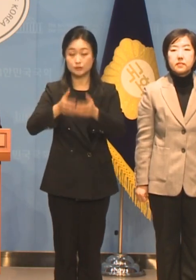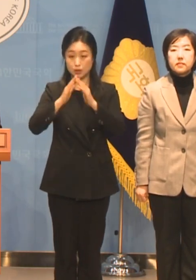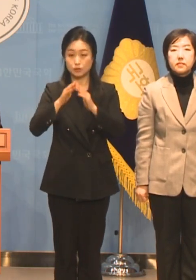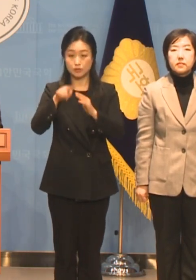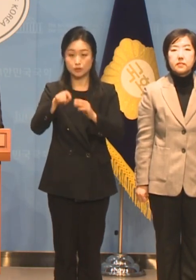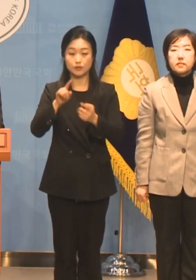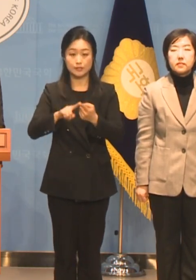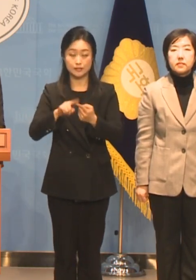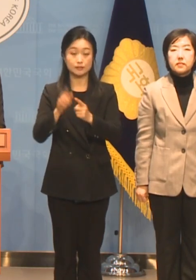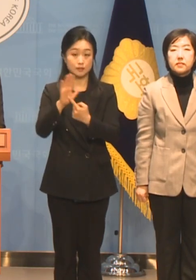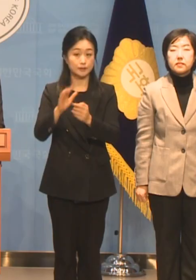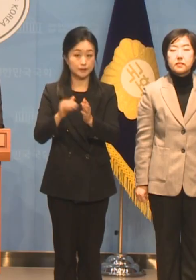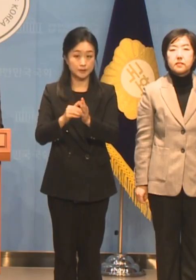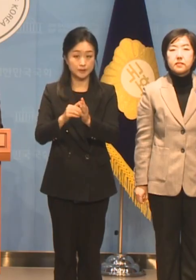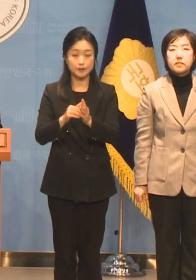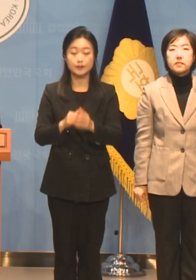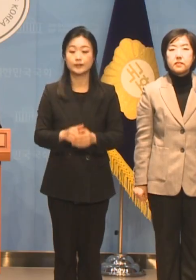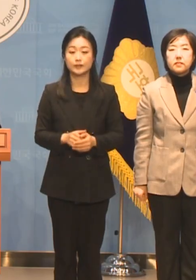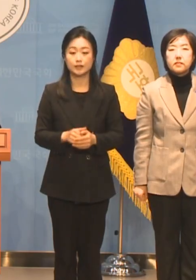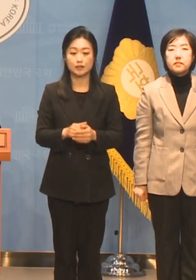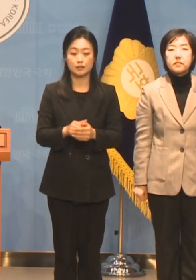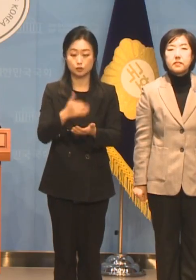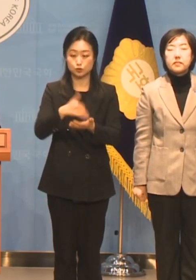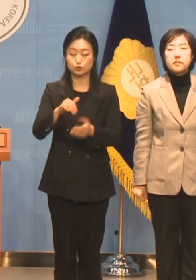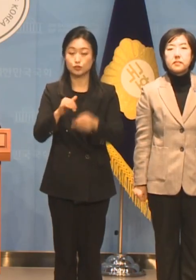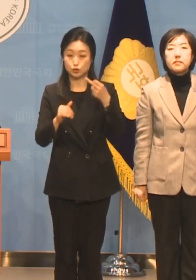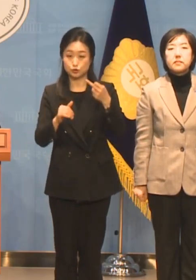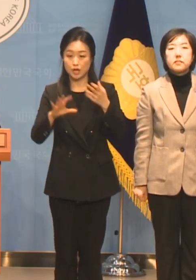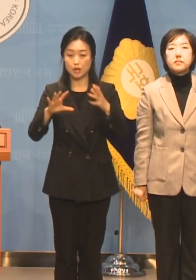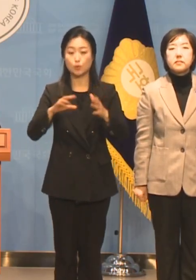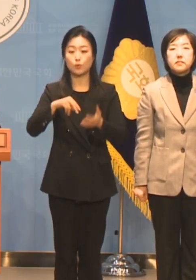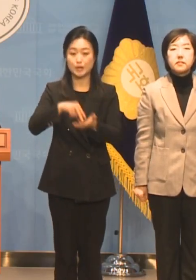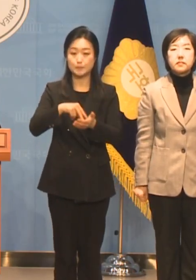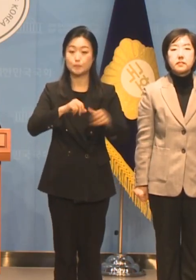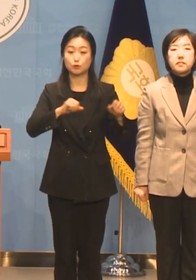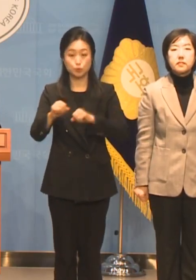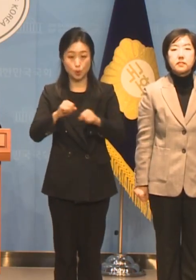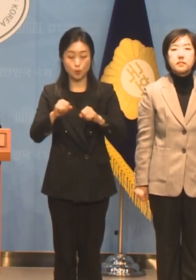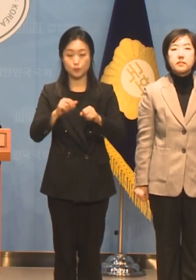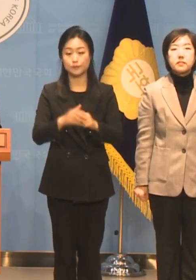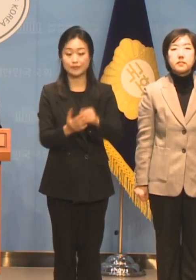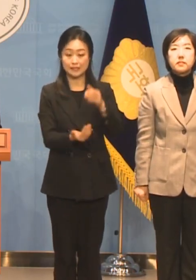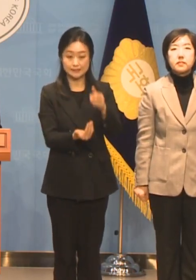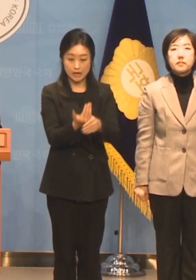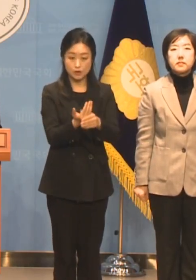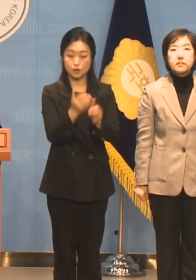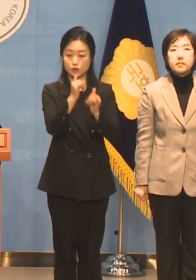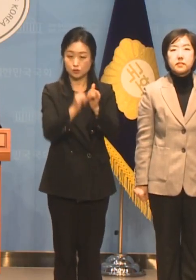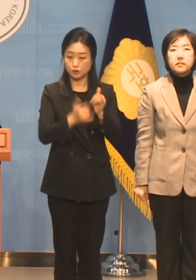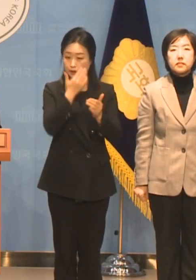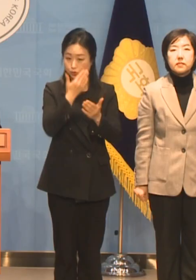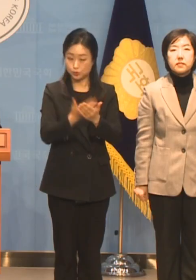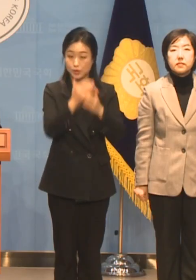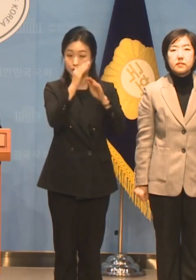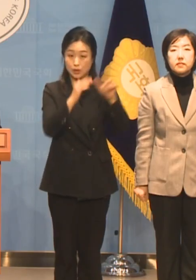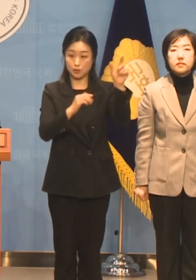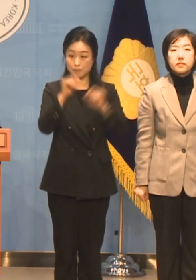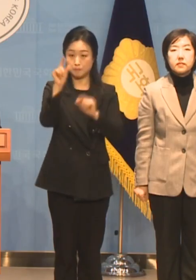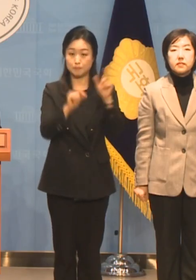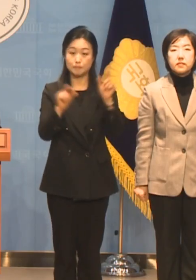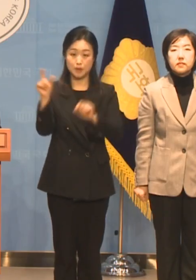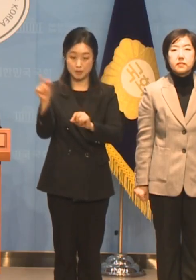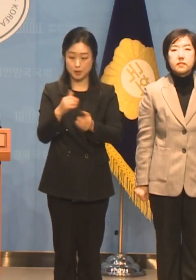선정되었습니다. 선정된 12개의 독립운동은 사건의 상징성과 역사적 의미를 중심으로